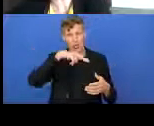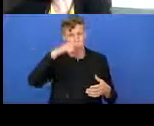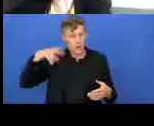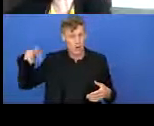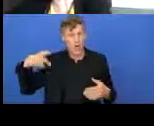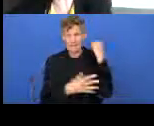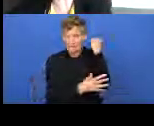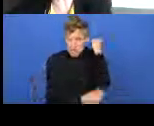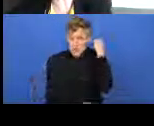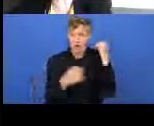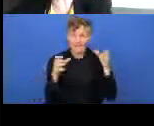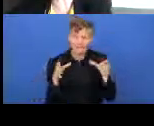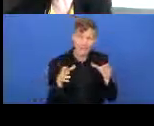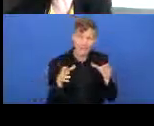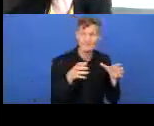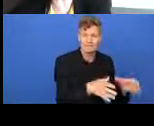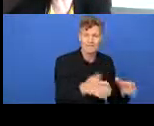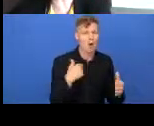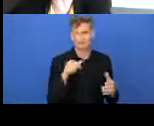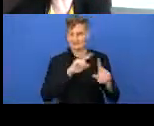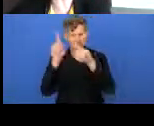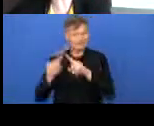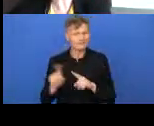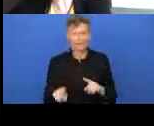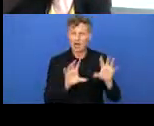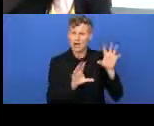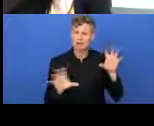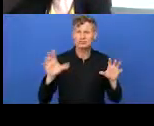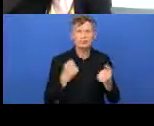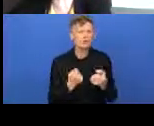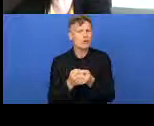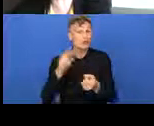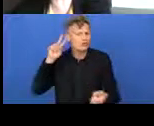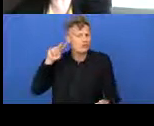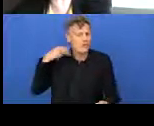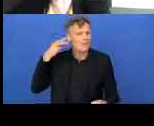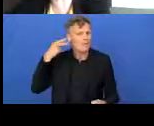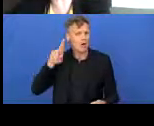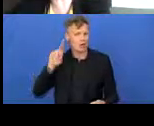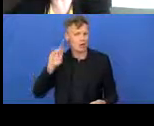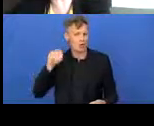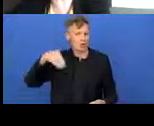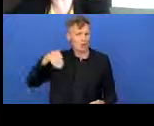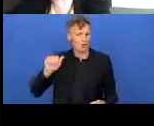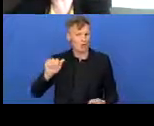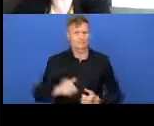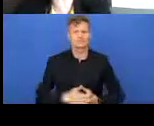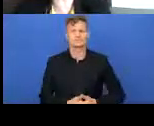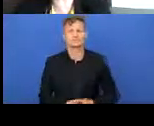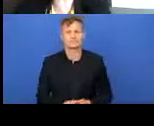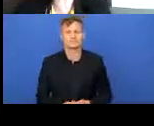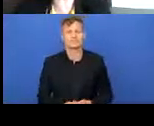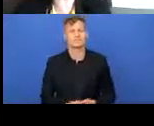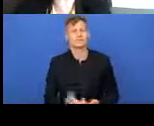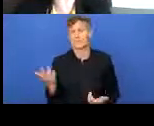pour les enfants les plus démunis et les pays qui soutiennent les enfants roms. Mais